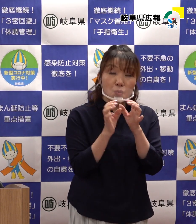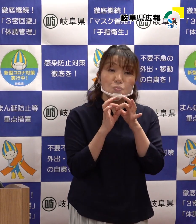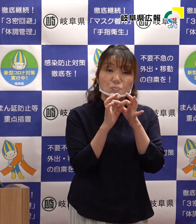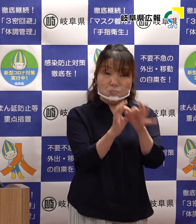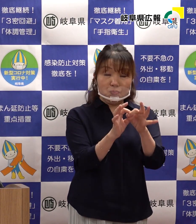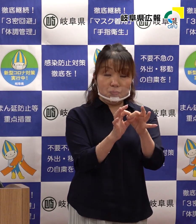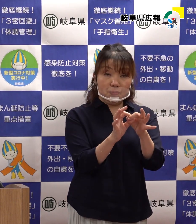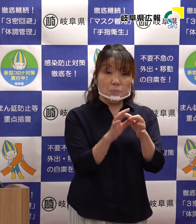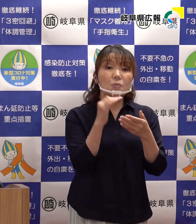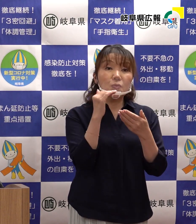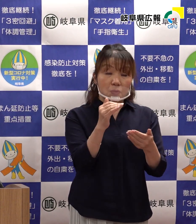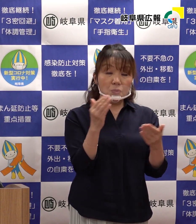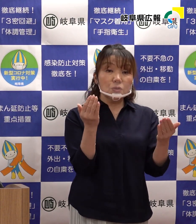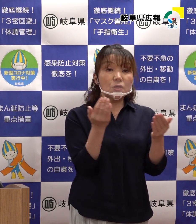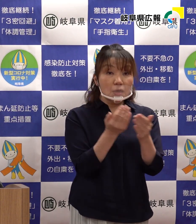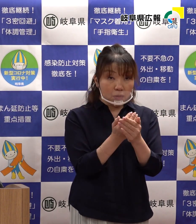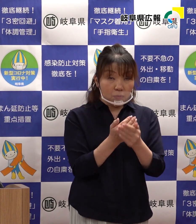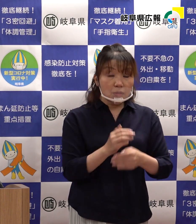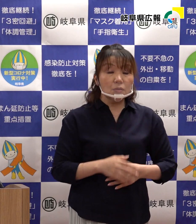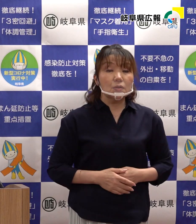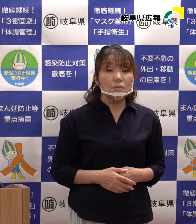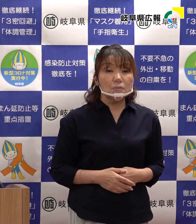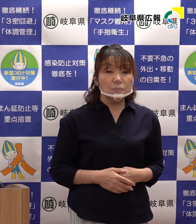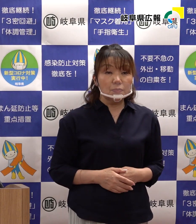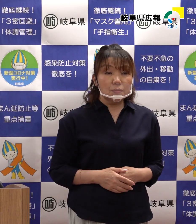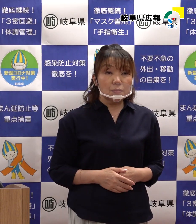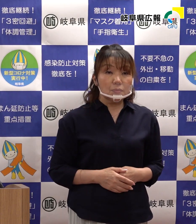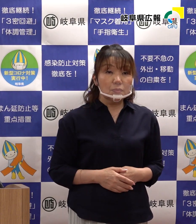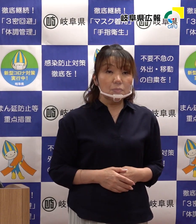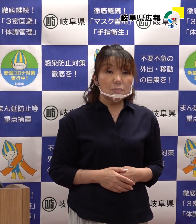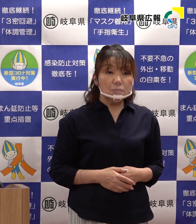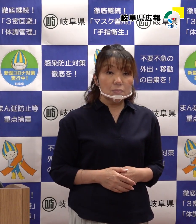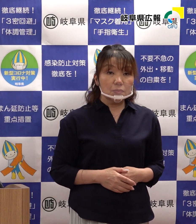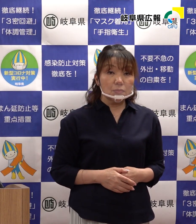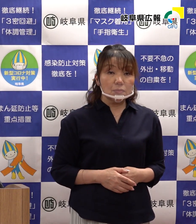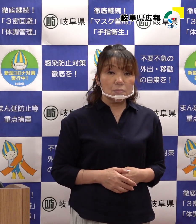と、こういうことになるわけであります。